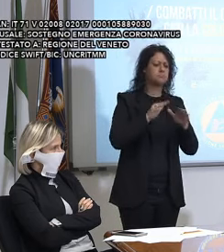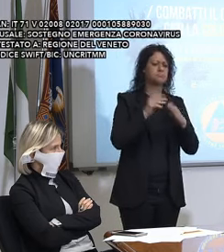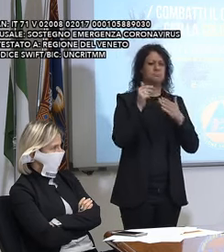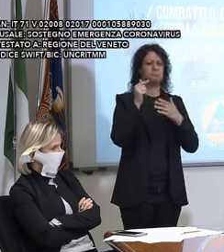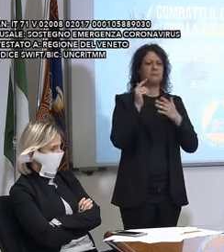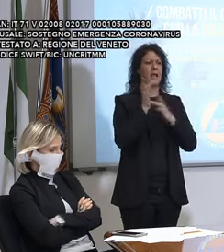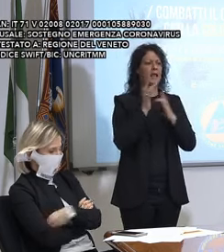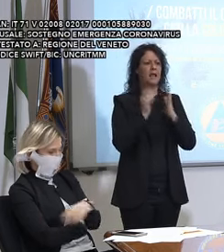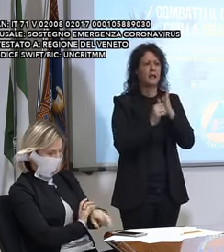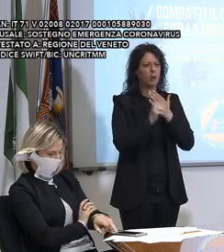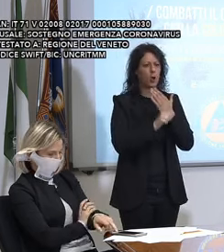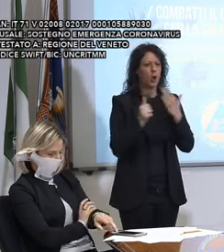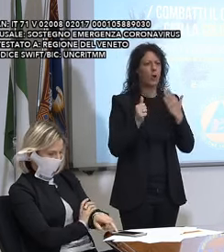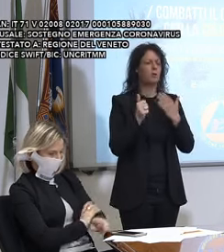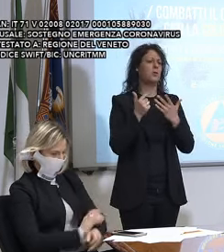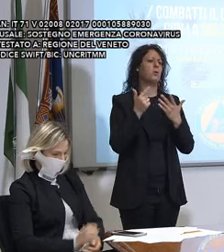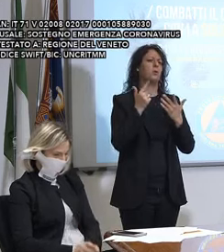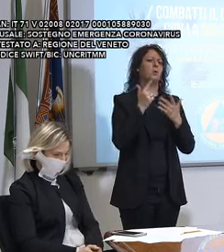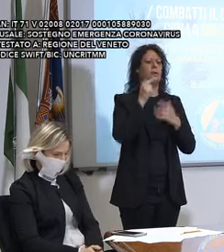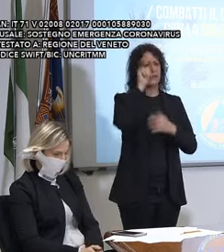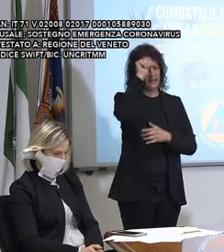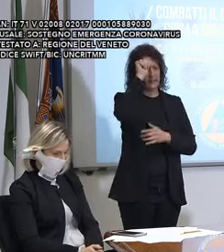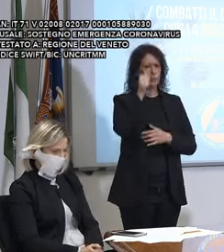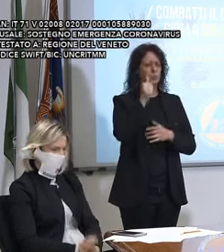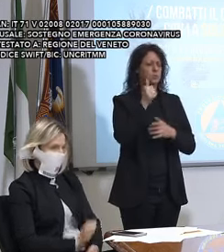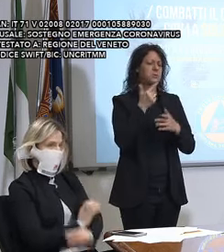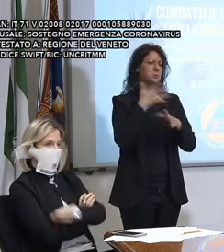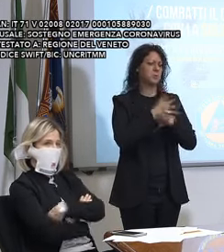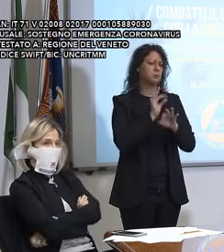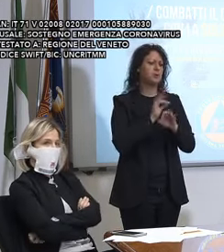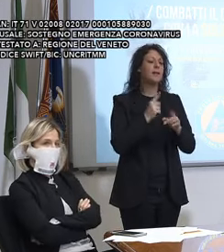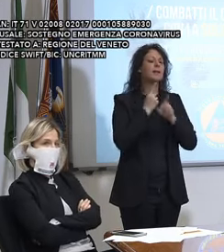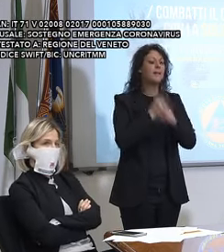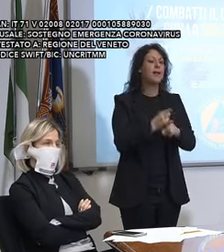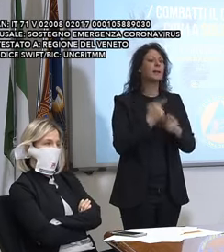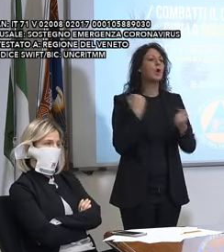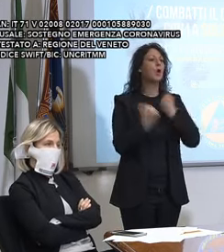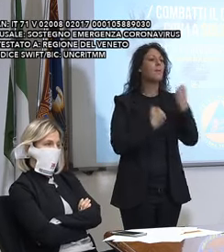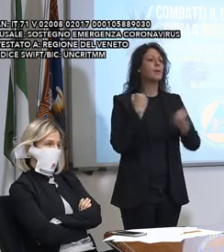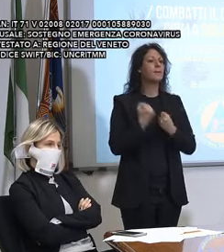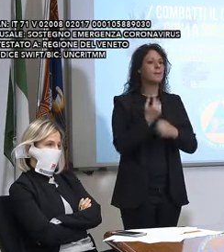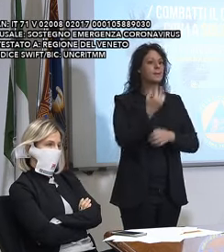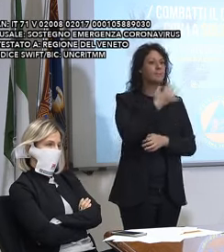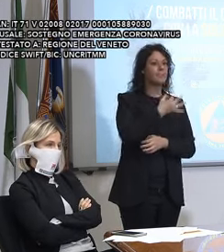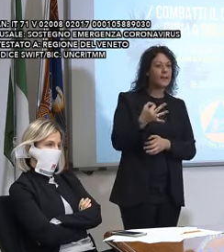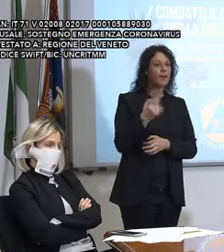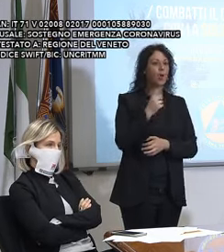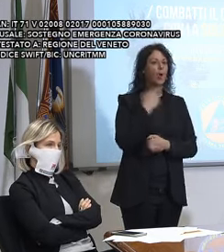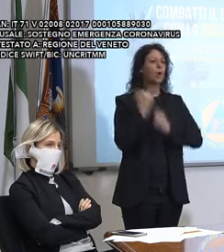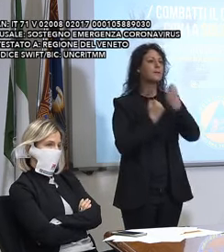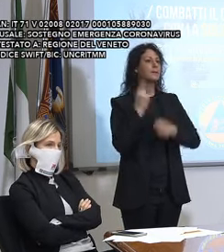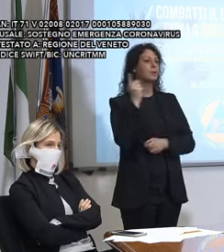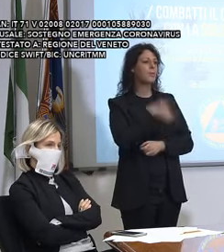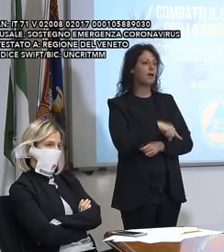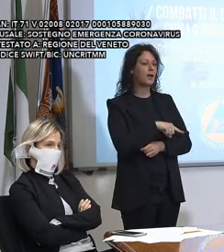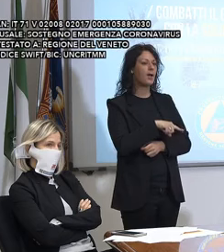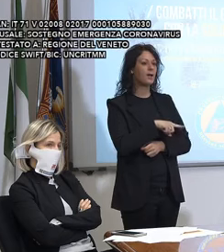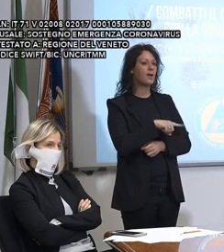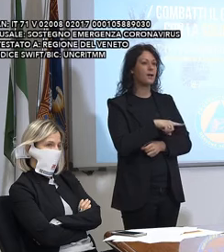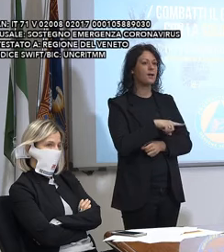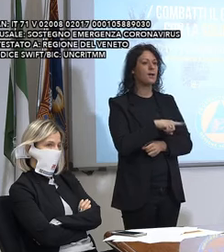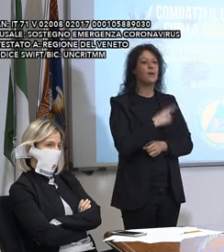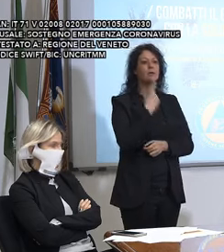o il buddista, il problema è quelli che si comportano bene rispetto a quelli che si comportano male, cioè nel senso che le persone noi le dividiamo in queste due